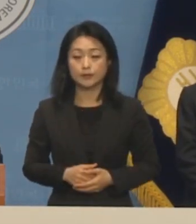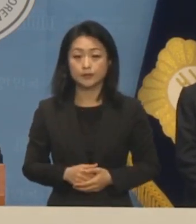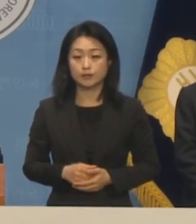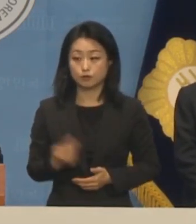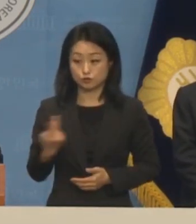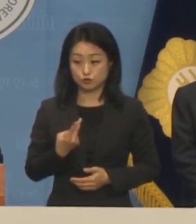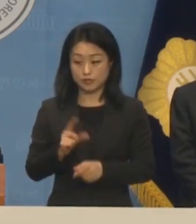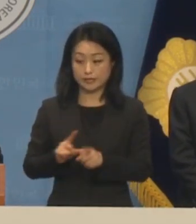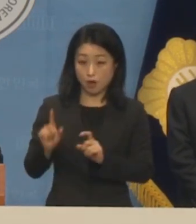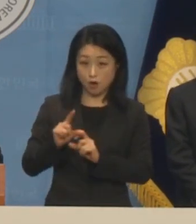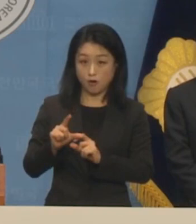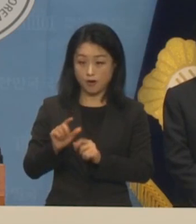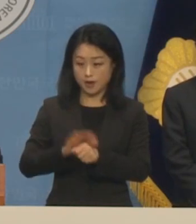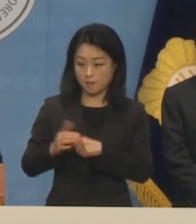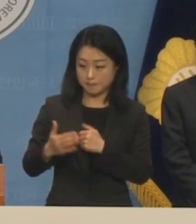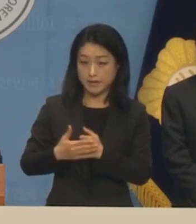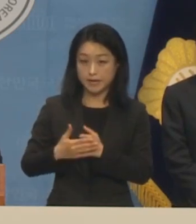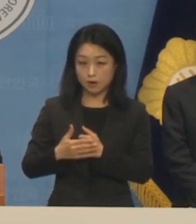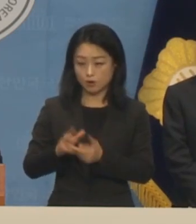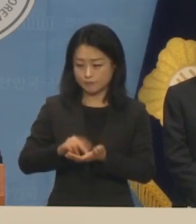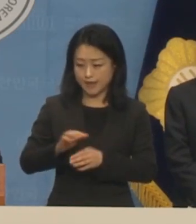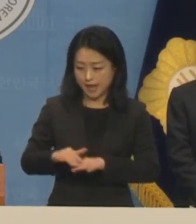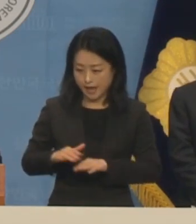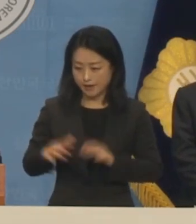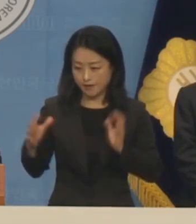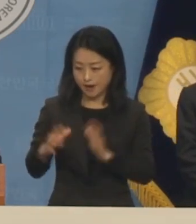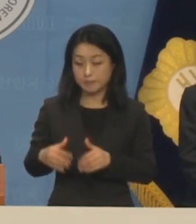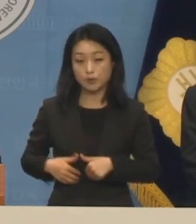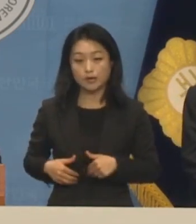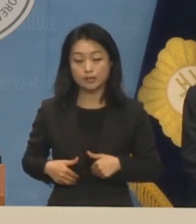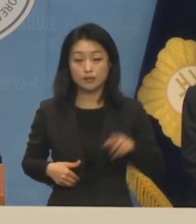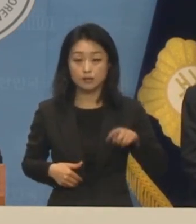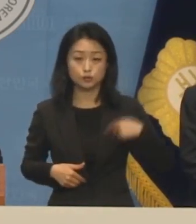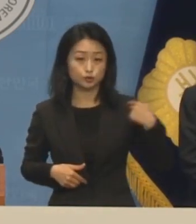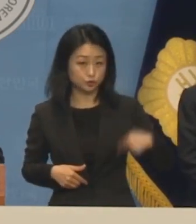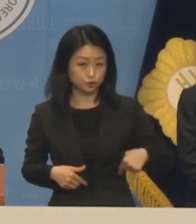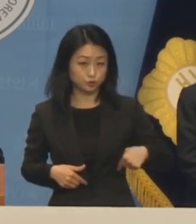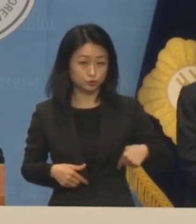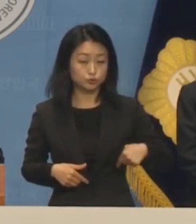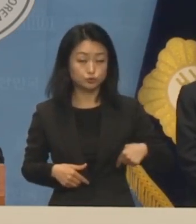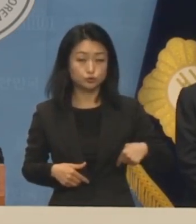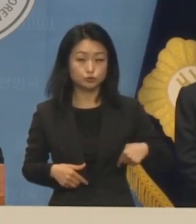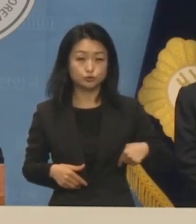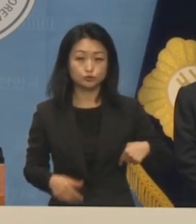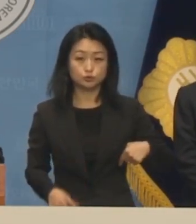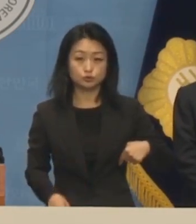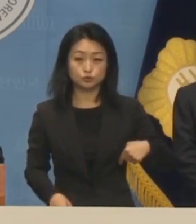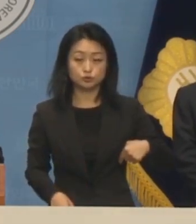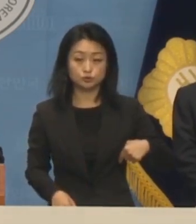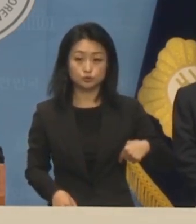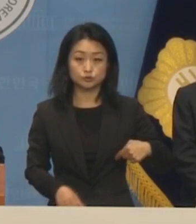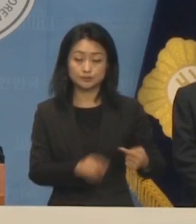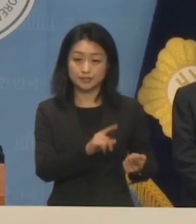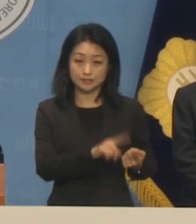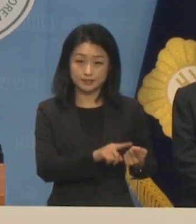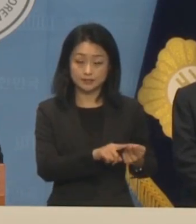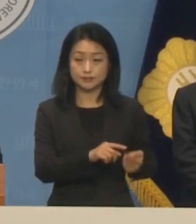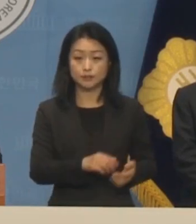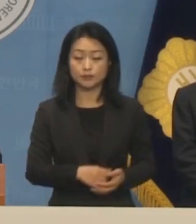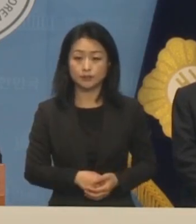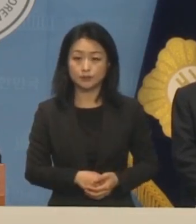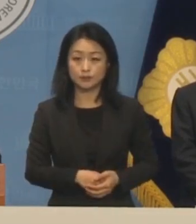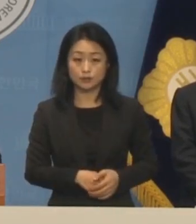협의를 해나가면서 대처해야 된다. 특히 중국이 이러한 상황을 크게 반기지는 않는 상황이므로